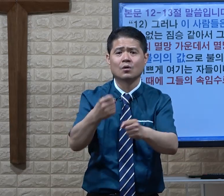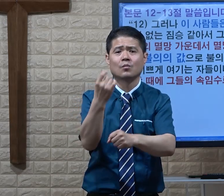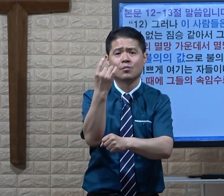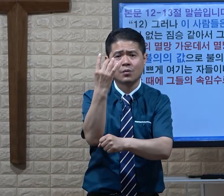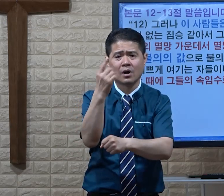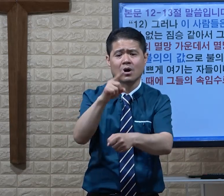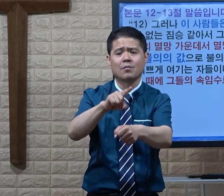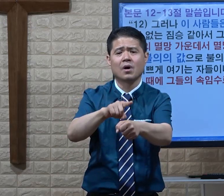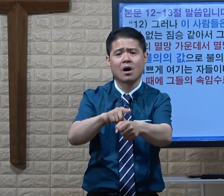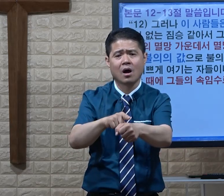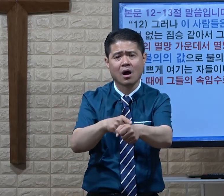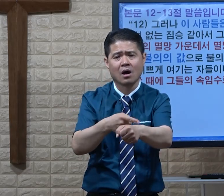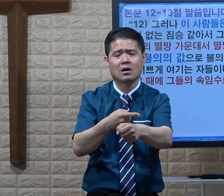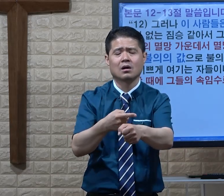것들이